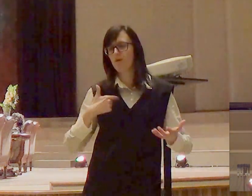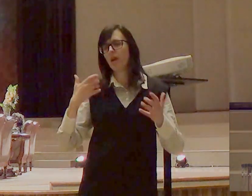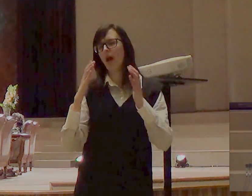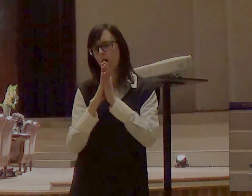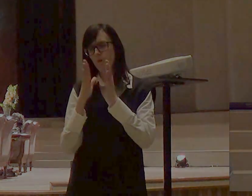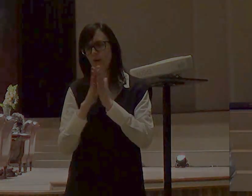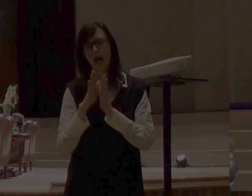se render está entendendo a palavra?